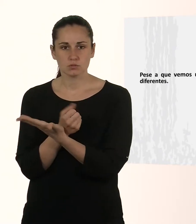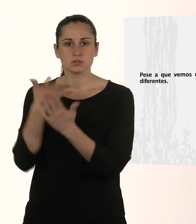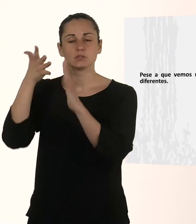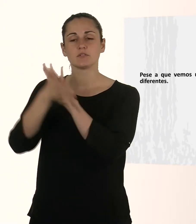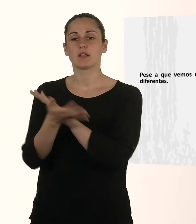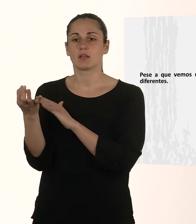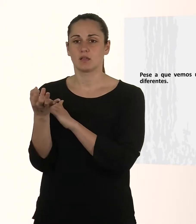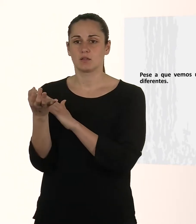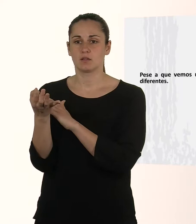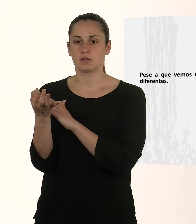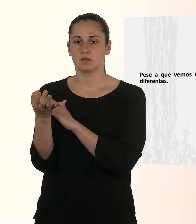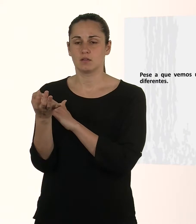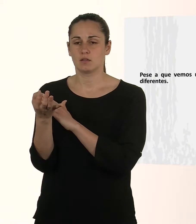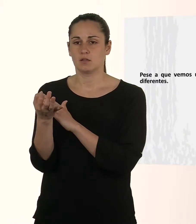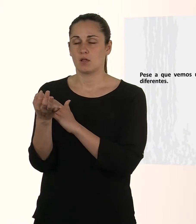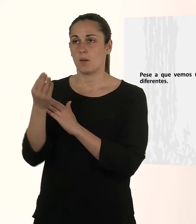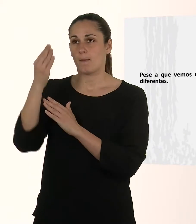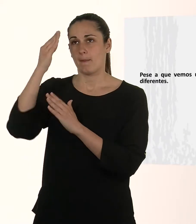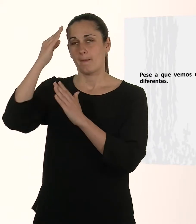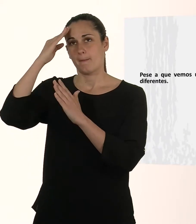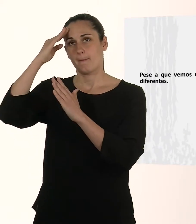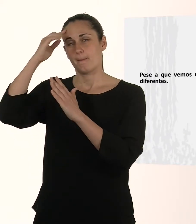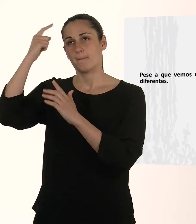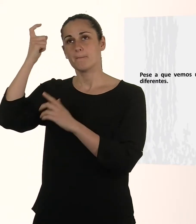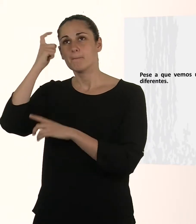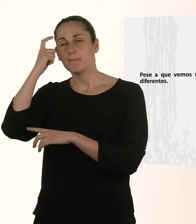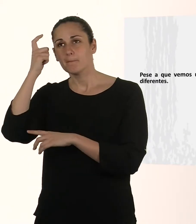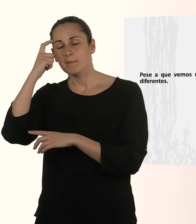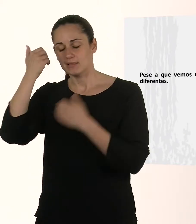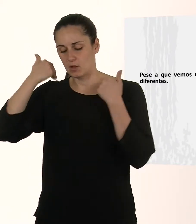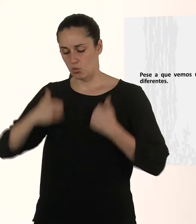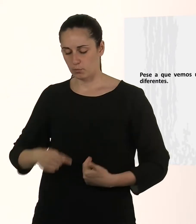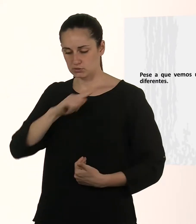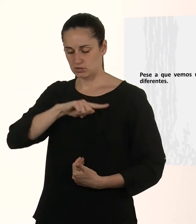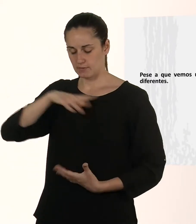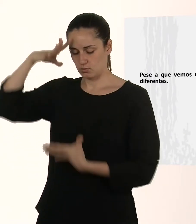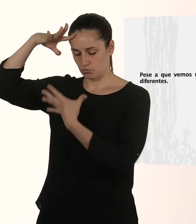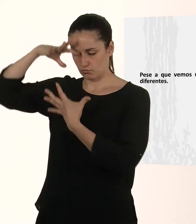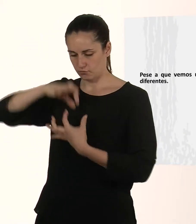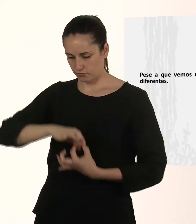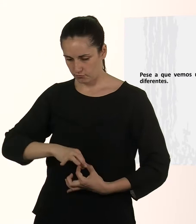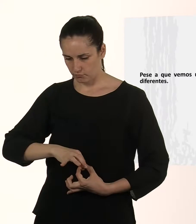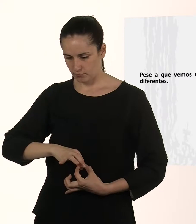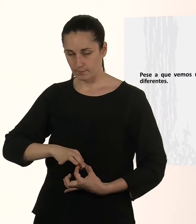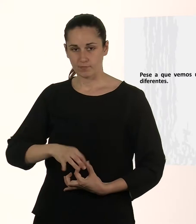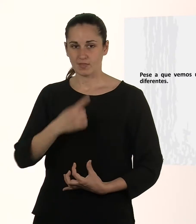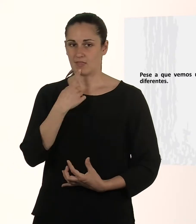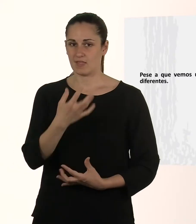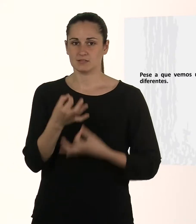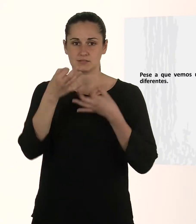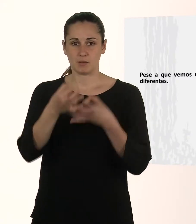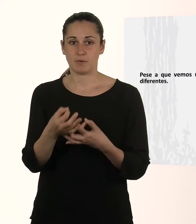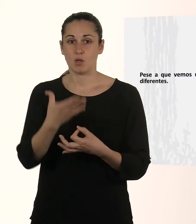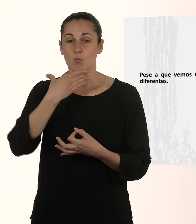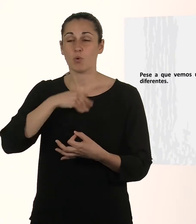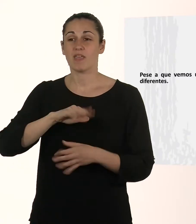que hay entre la mente, el cuerpo, los sentimientos. Virginia Woolf no se cansaba de decir esta frase: pese a que vemos